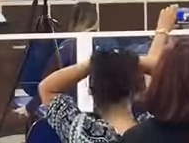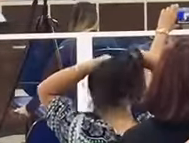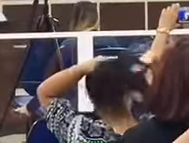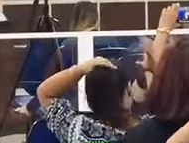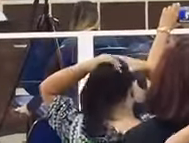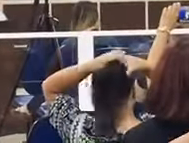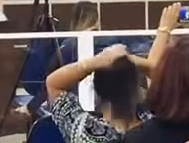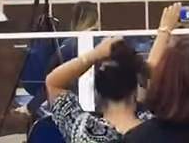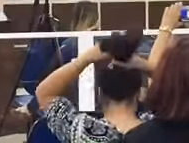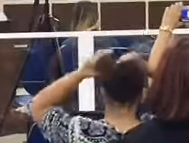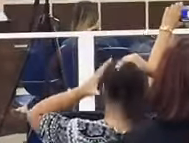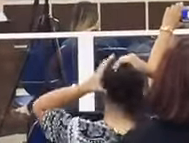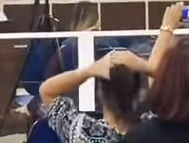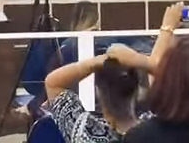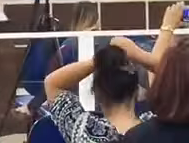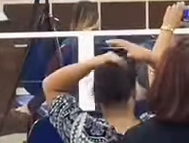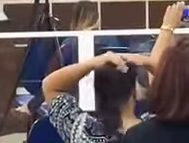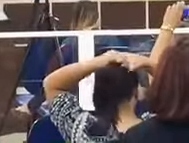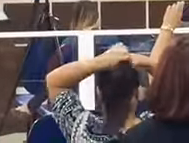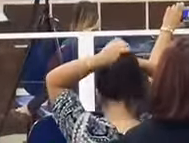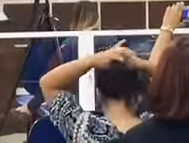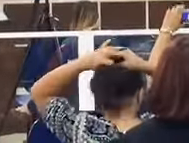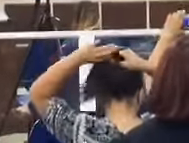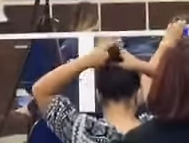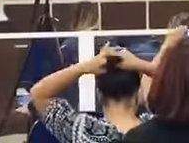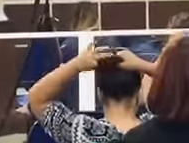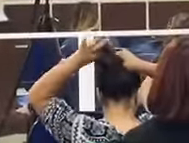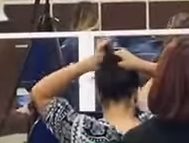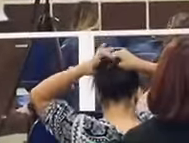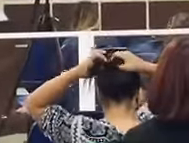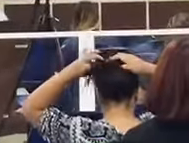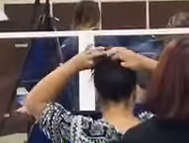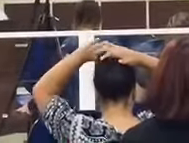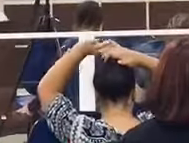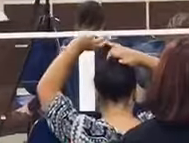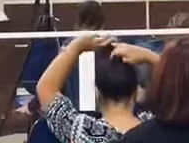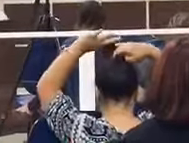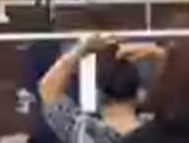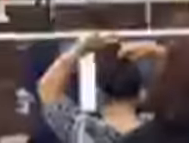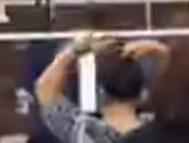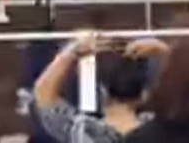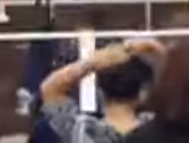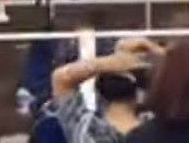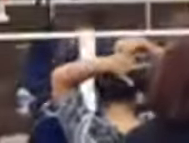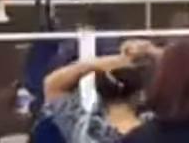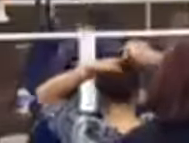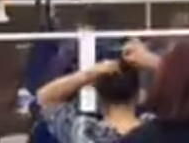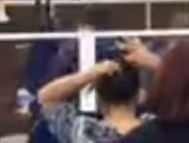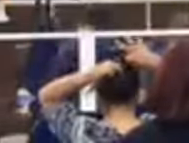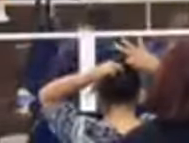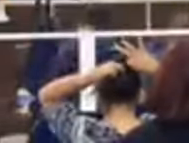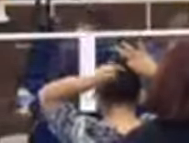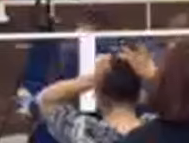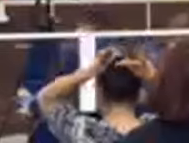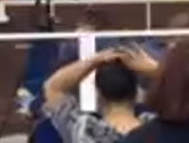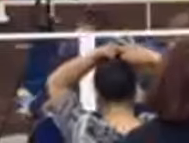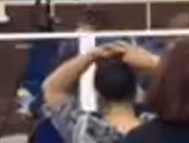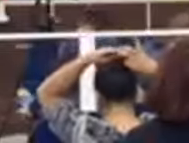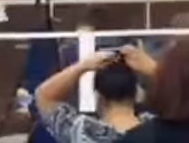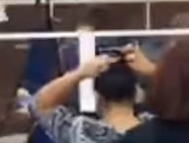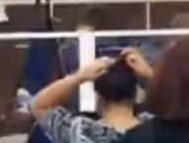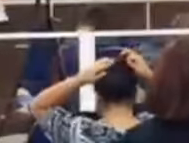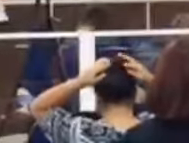criticá-lo e para que os inimigos fiquem envergonhados por não terem nada de mal a dizer a vosso respeito. Só